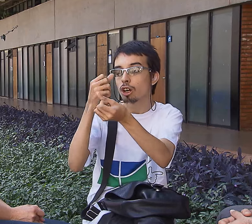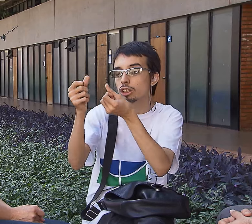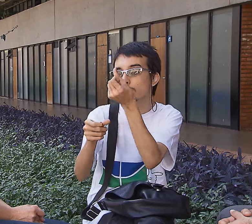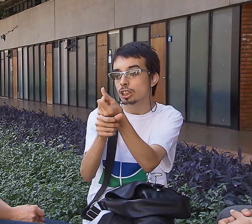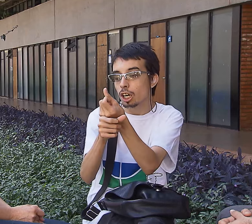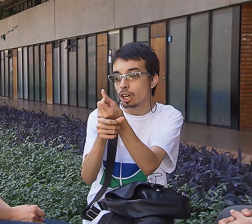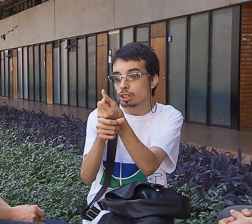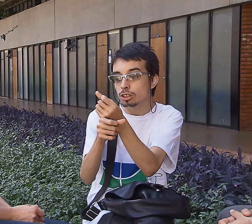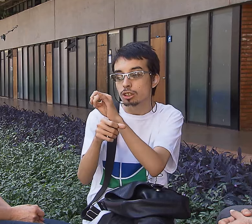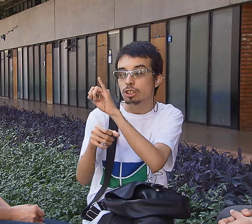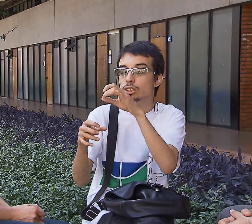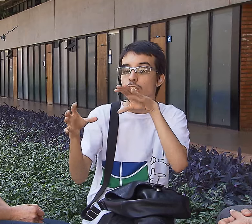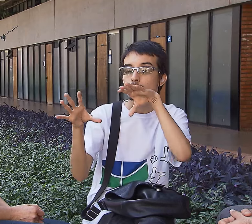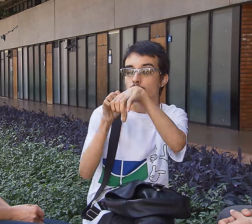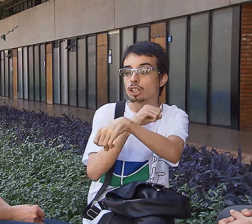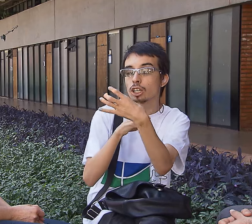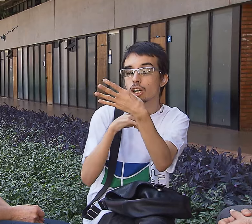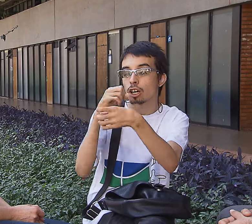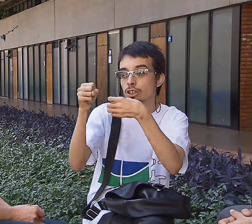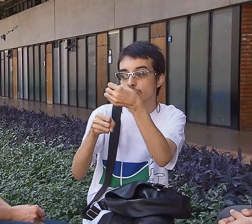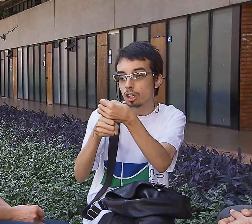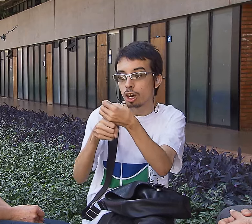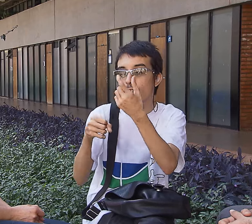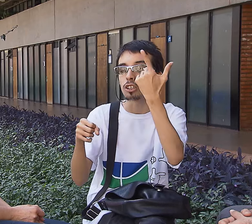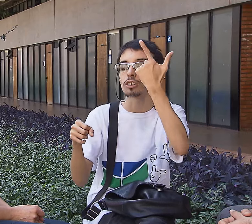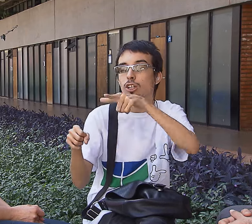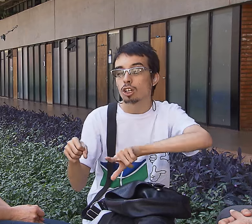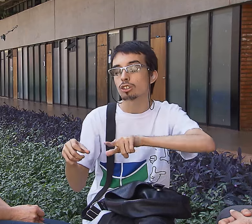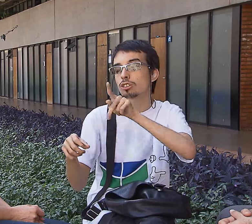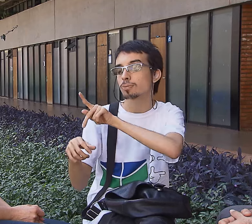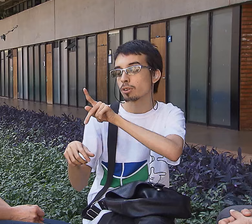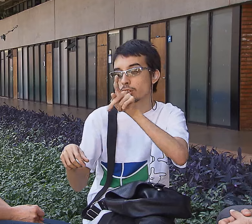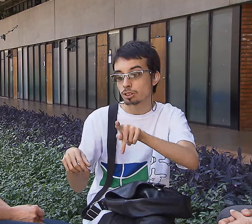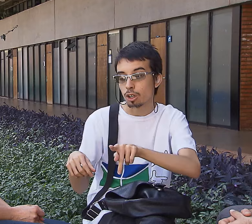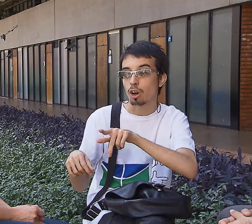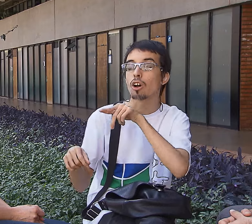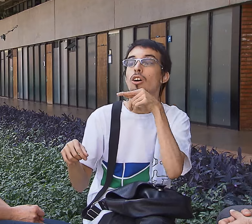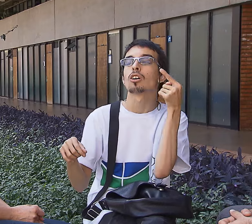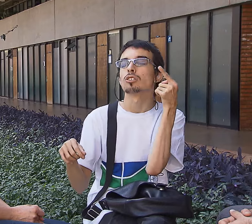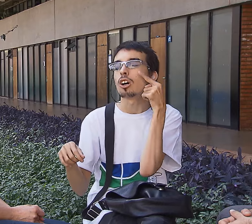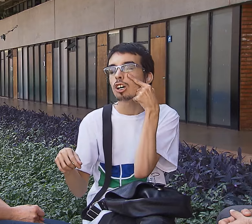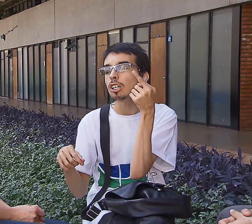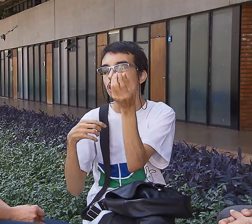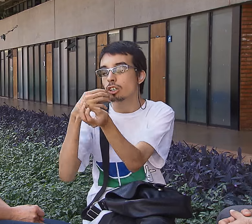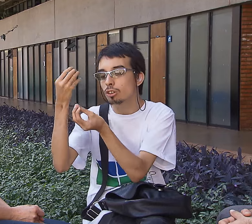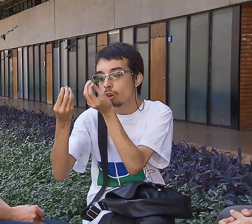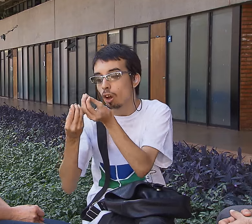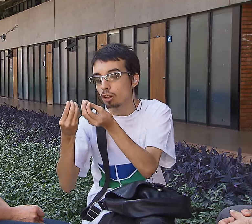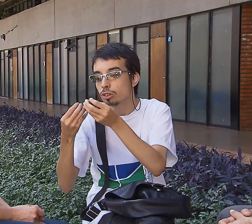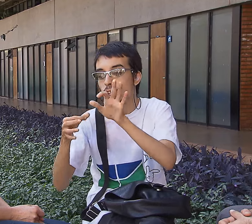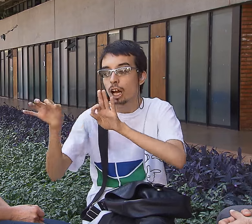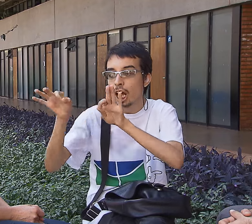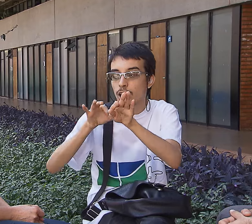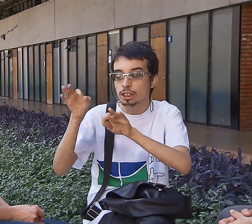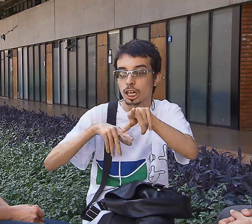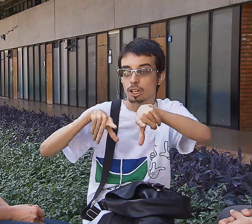4 anos de aula, né? São vários semestres, ele vai fazer a formatura e ele vai conseguir ser professor de pessoas surdas,